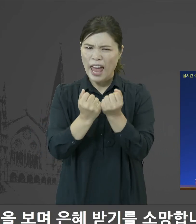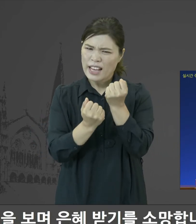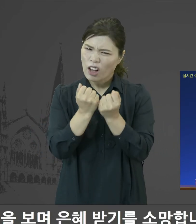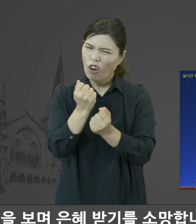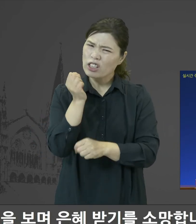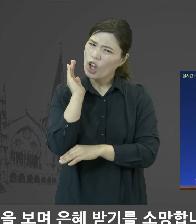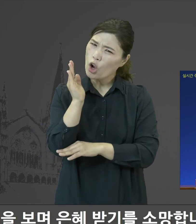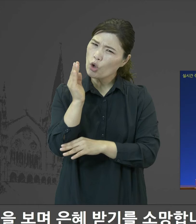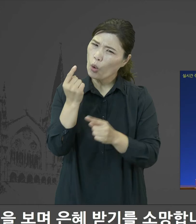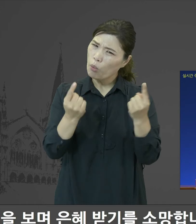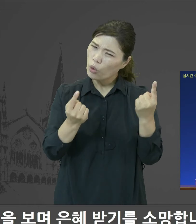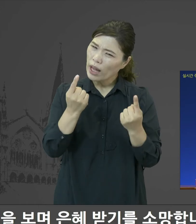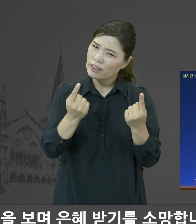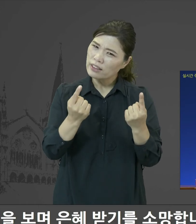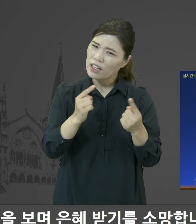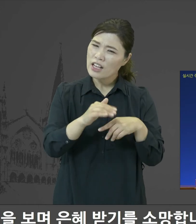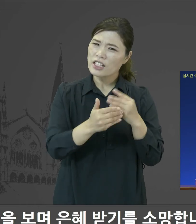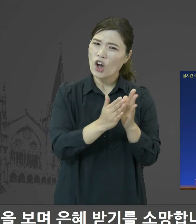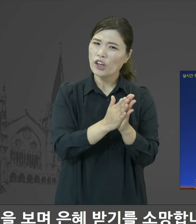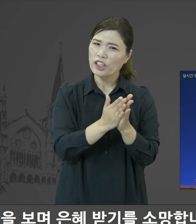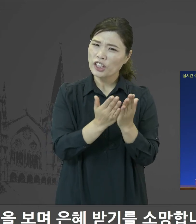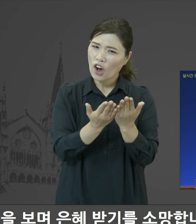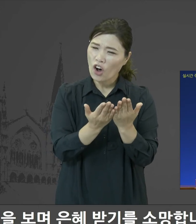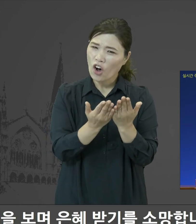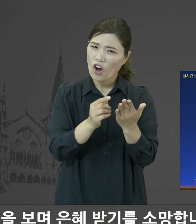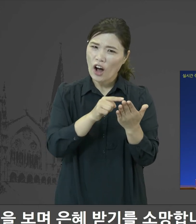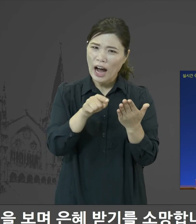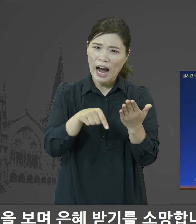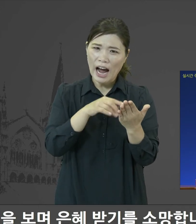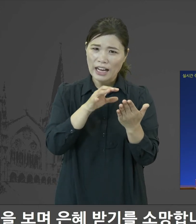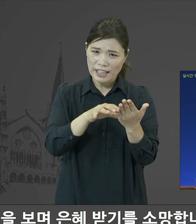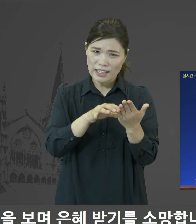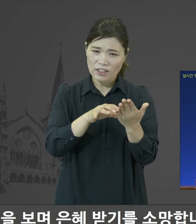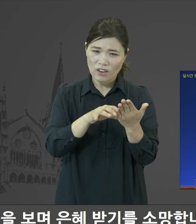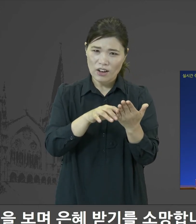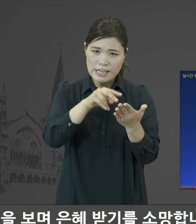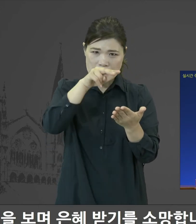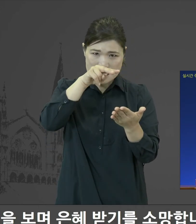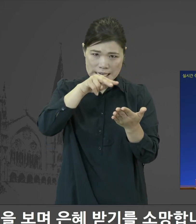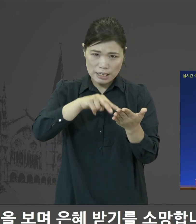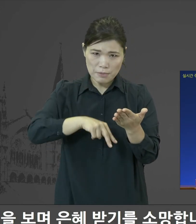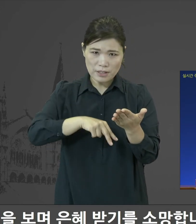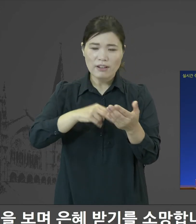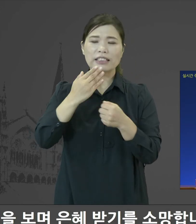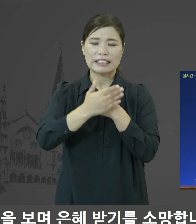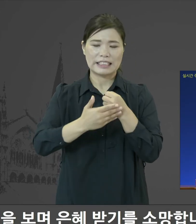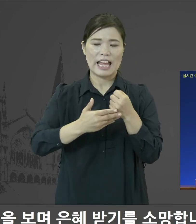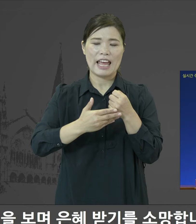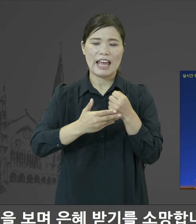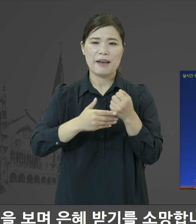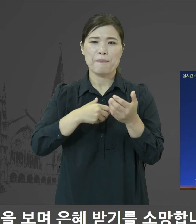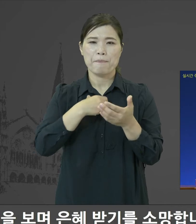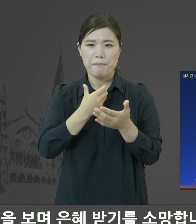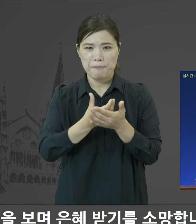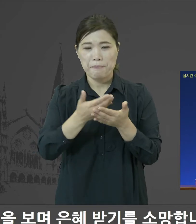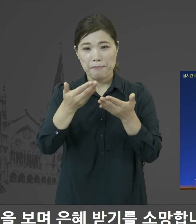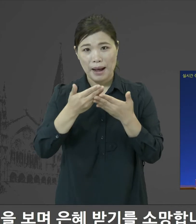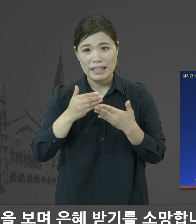받습니다. 우리 가운데 그런 성도가 많기를 주 안에서 소망합니다. 종교개혁의 목적 오직